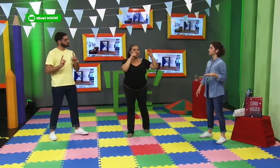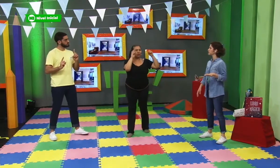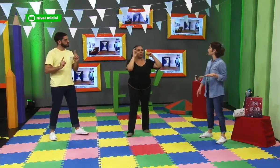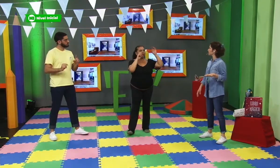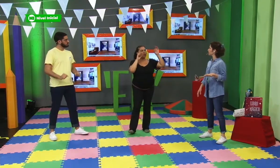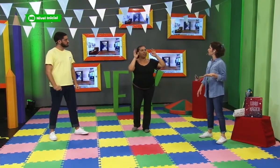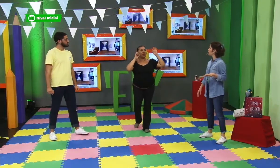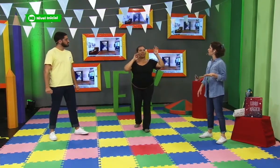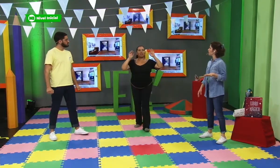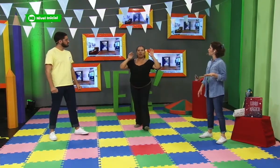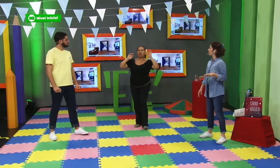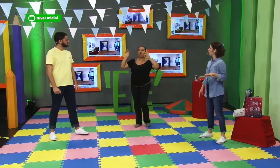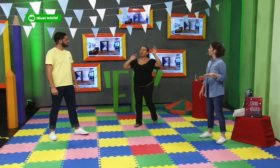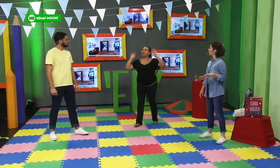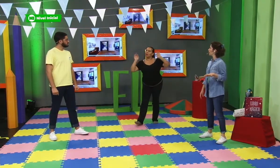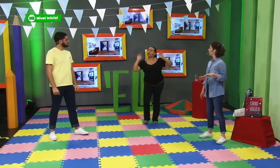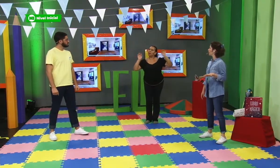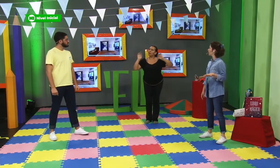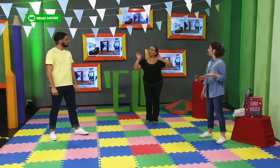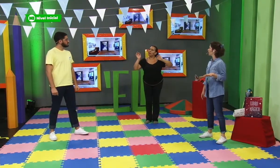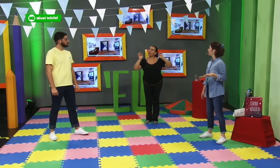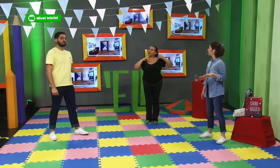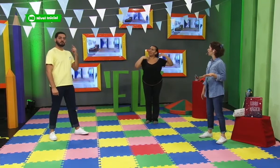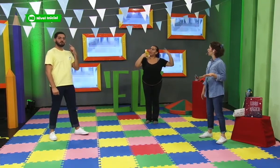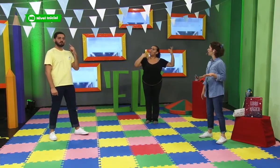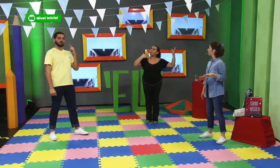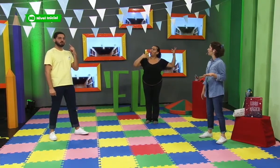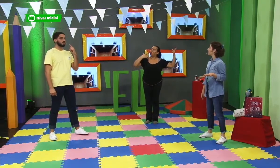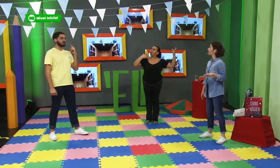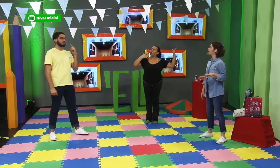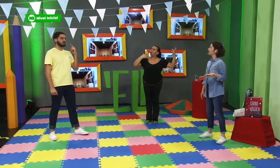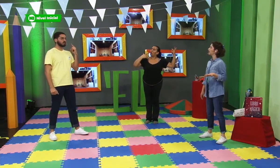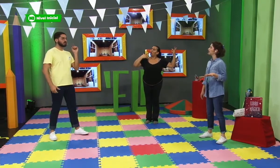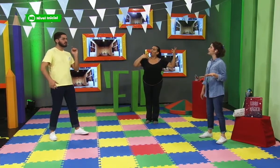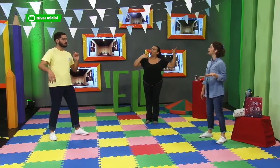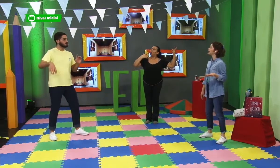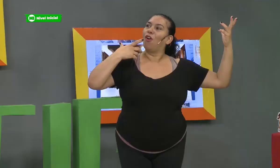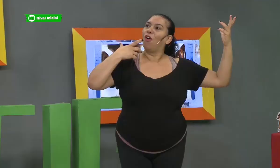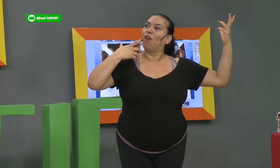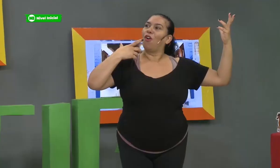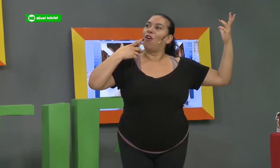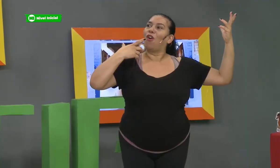tiene efectos relacionados con el tiempo,